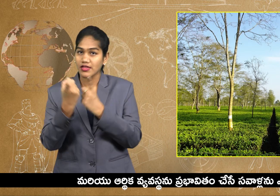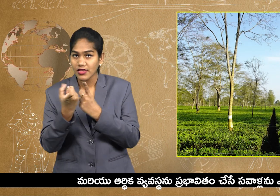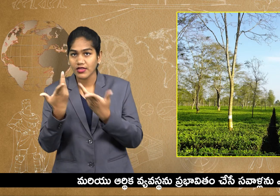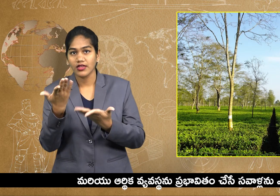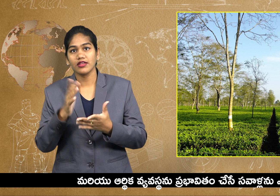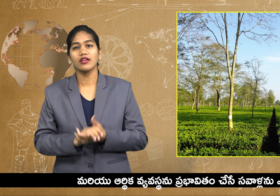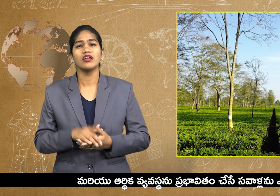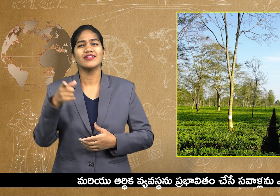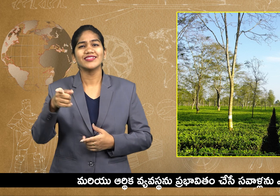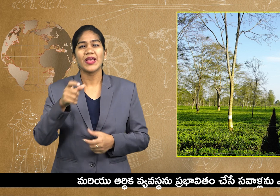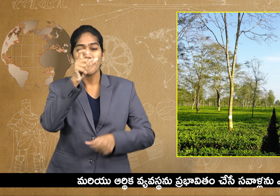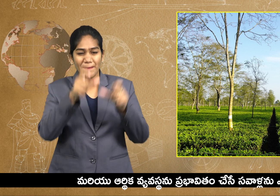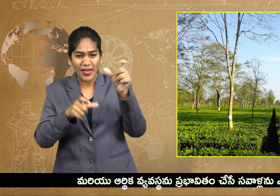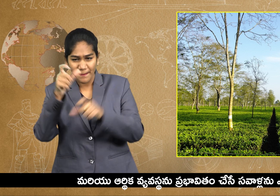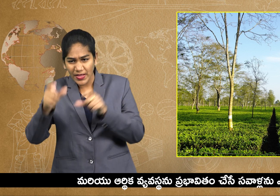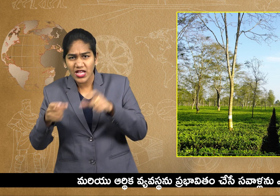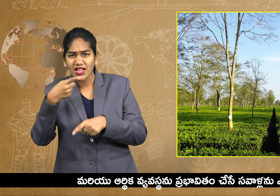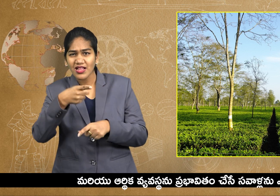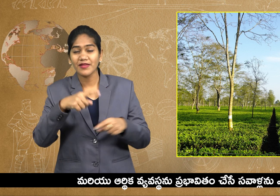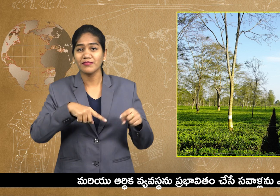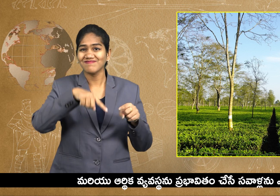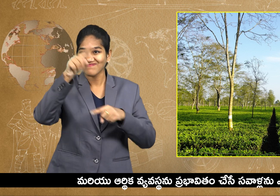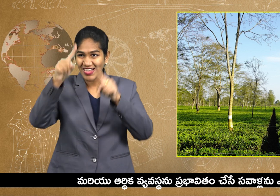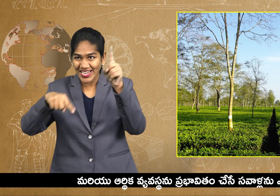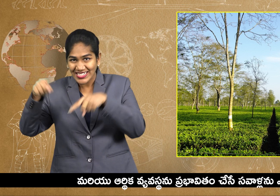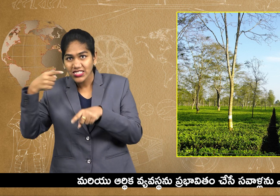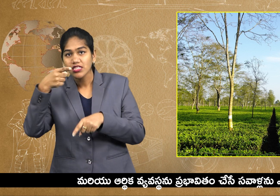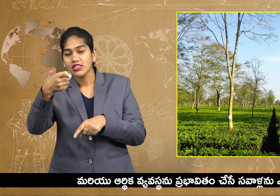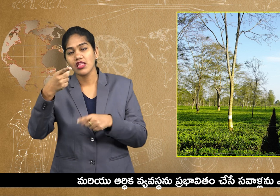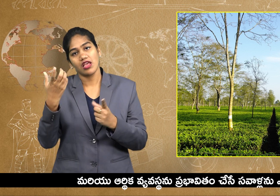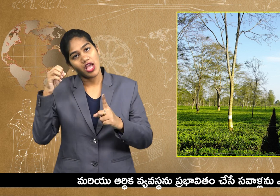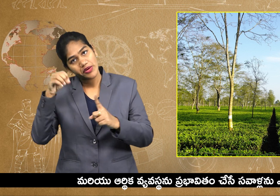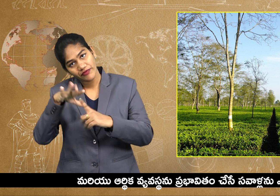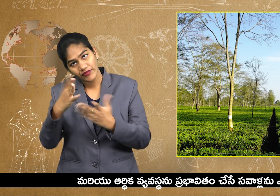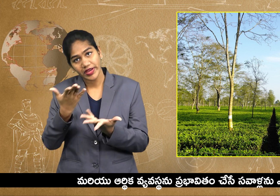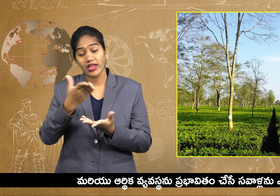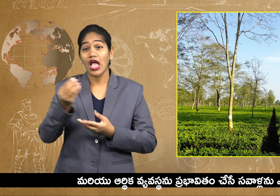మరియు ఆర్థిక వ్యవస్థను ప్రభావితం చేసే సవాళ్లను ఎదుర్కొన్నారు.